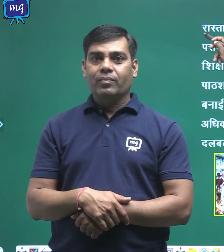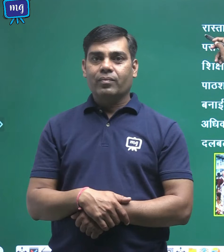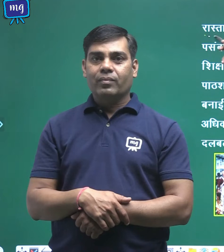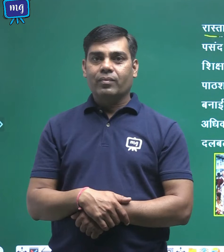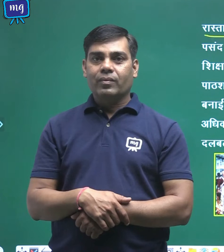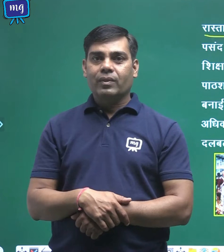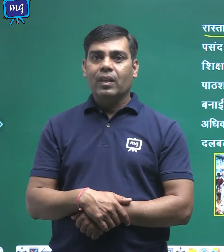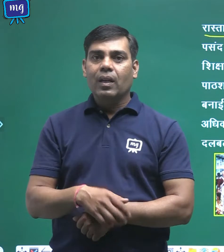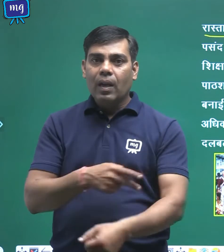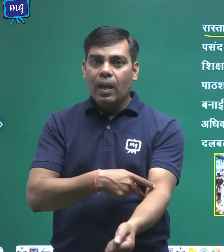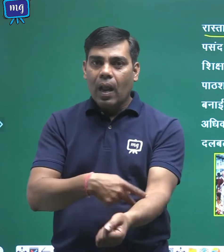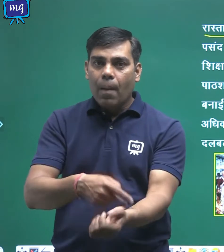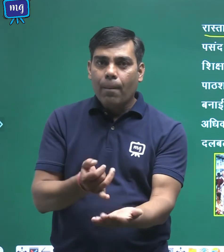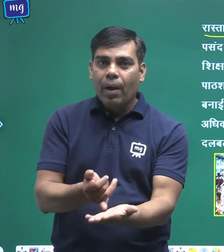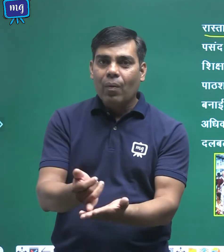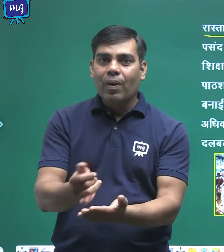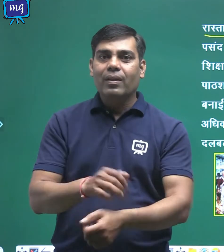रास्तापाल के